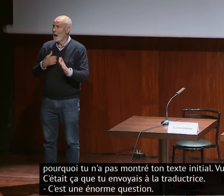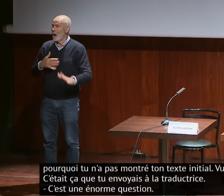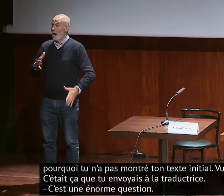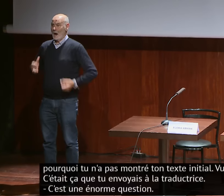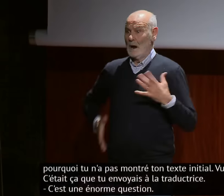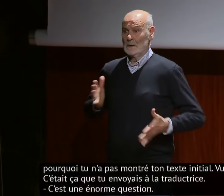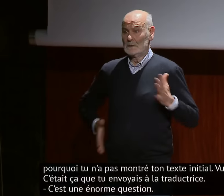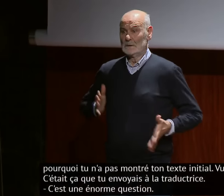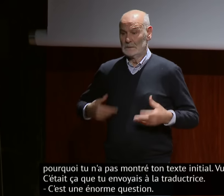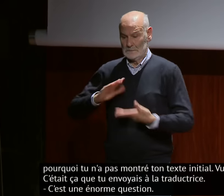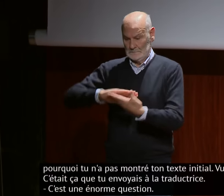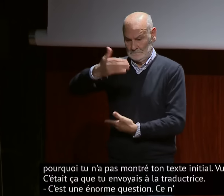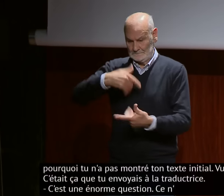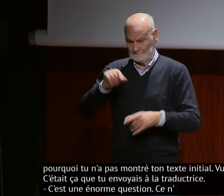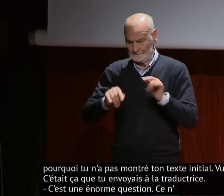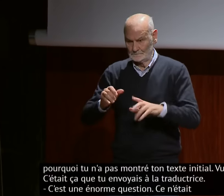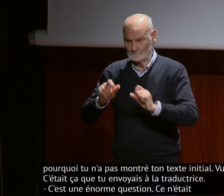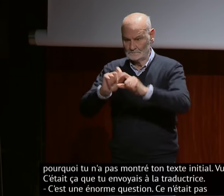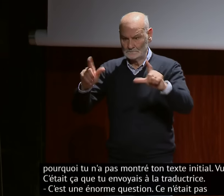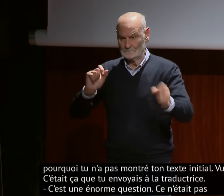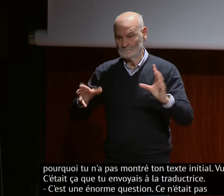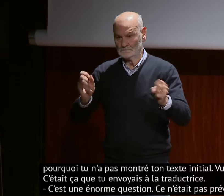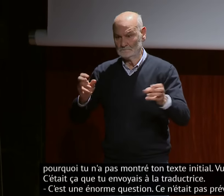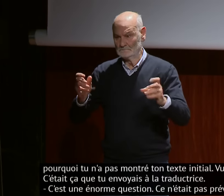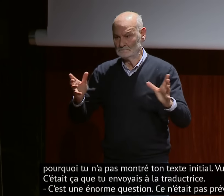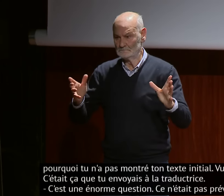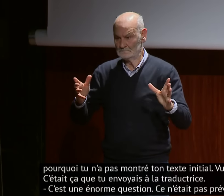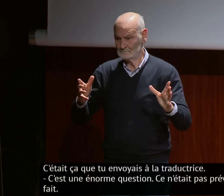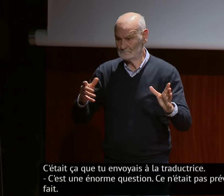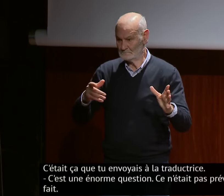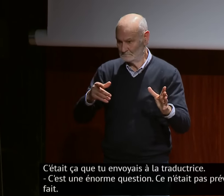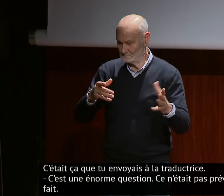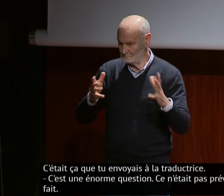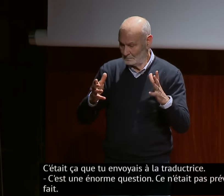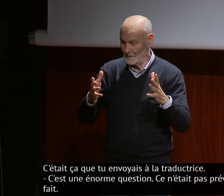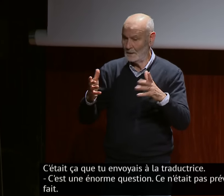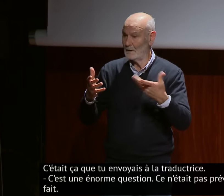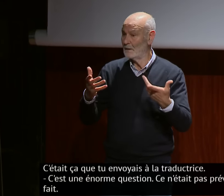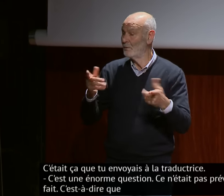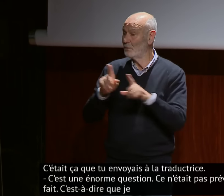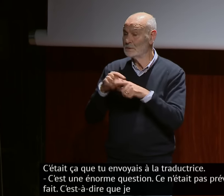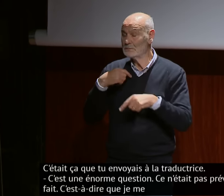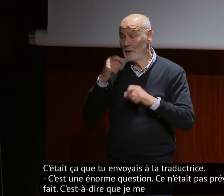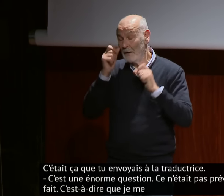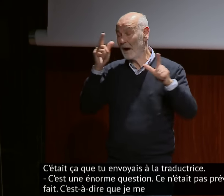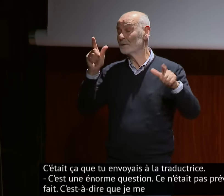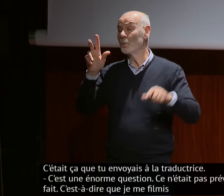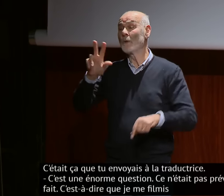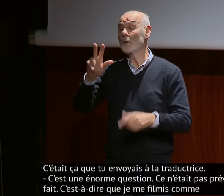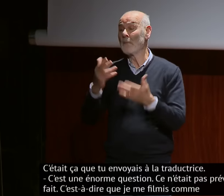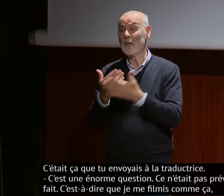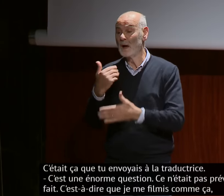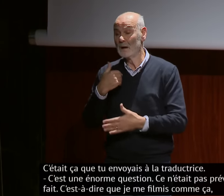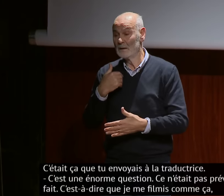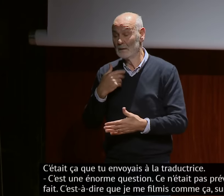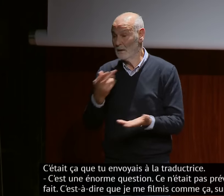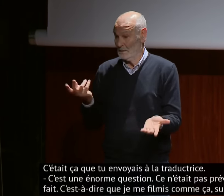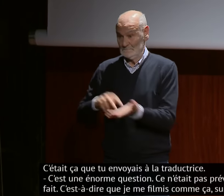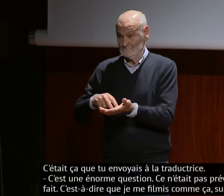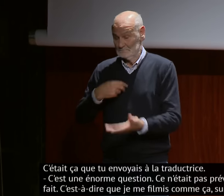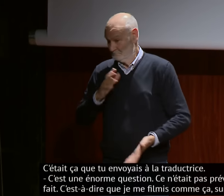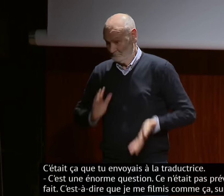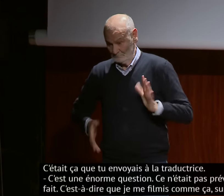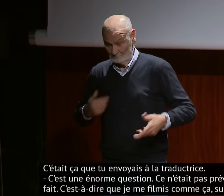C'était pas prévu comme ça, en fait. C'est-à-dire que moi, je me filmais comme ça sur mon ordi, pas forcément